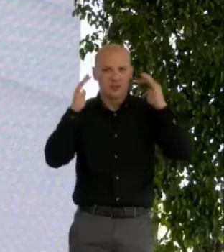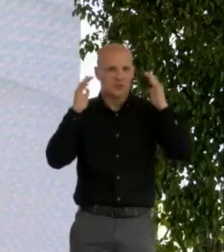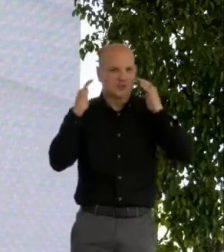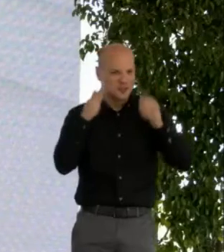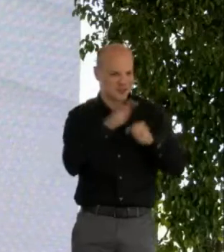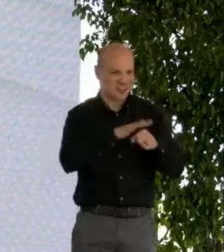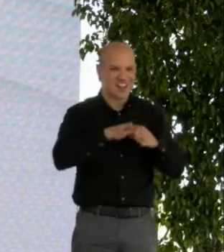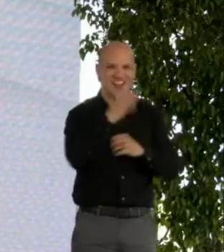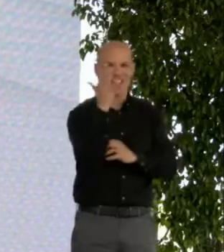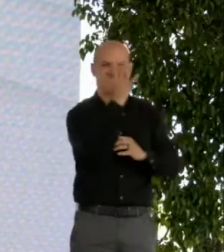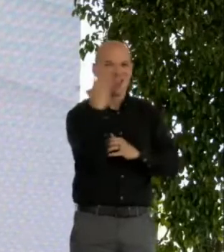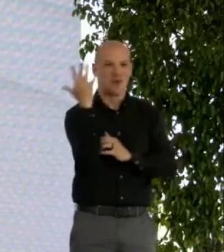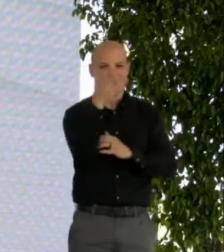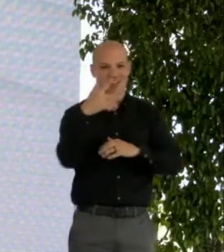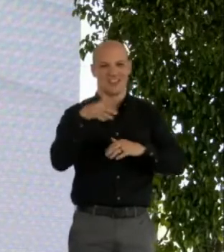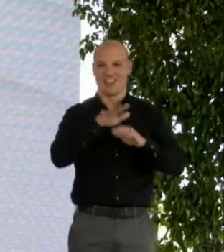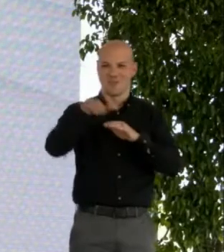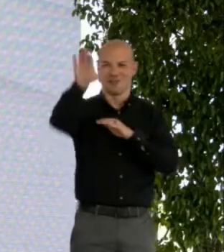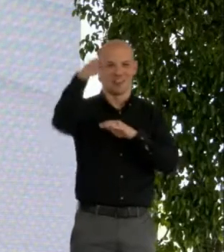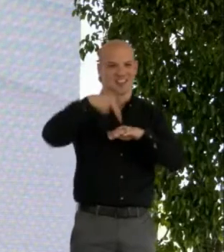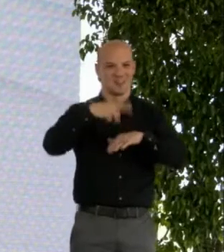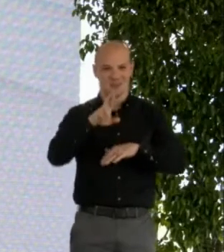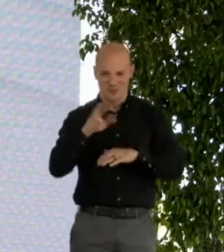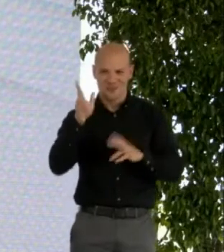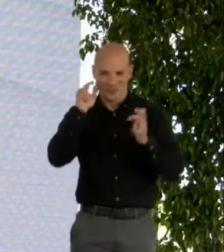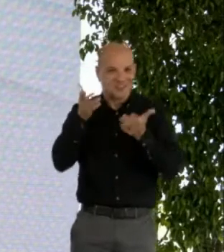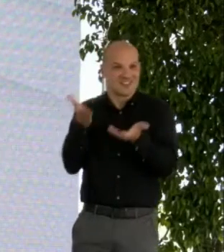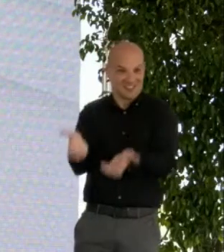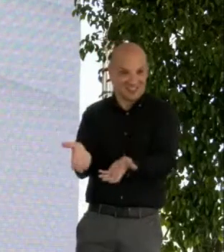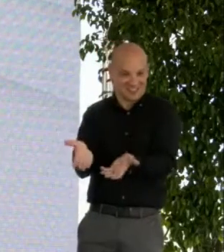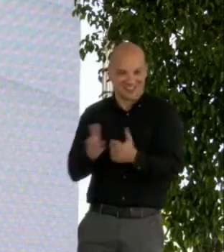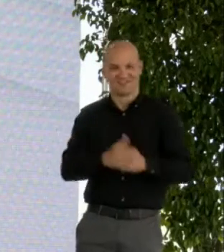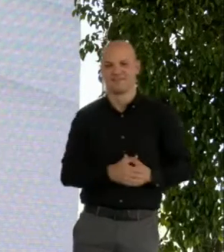zonas boscosas y las montañas de Puerto Rico. También